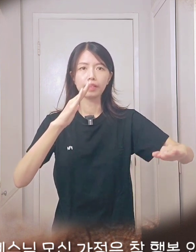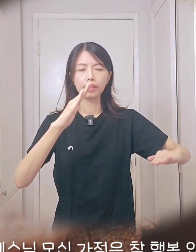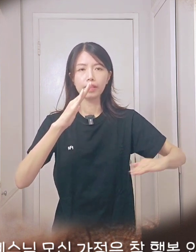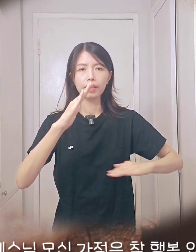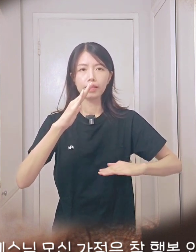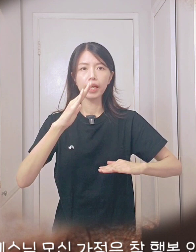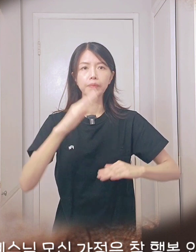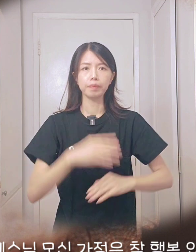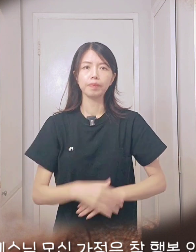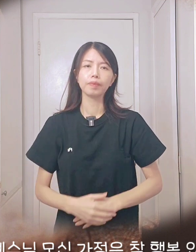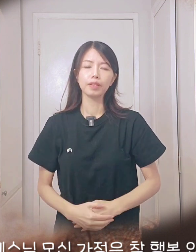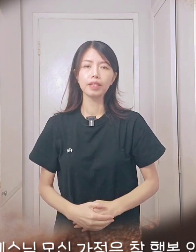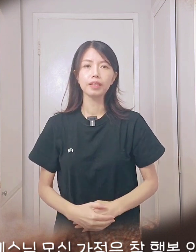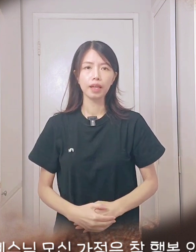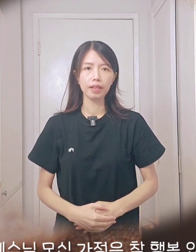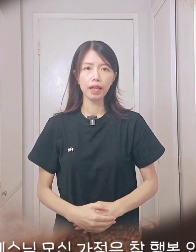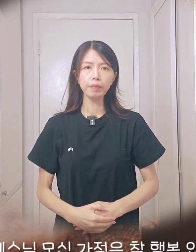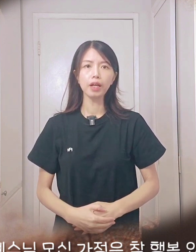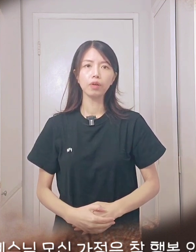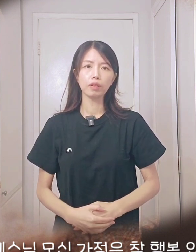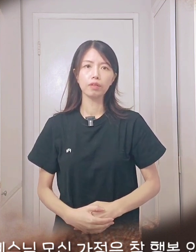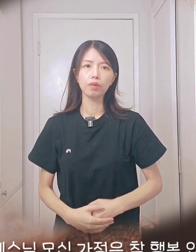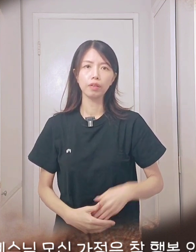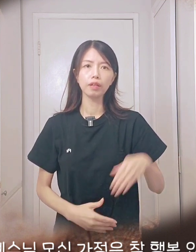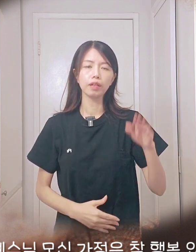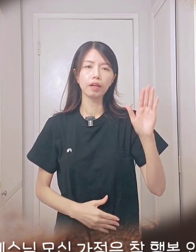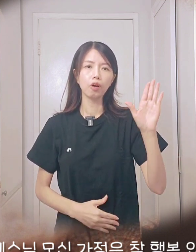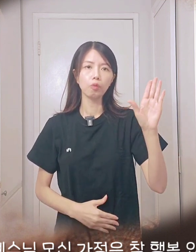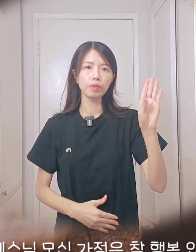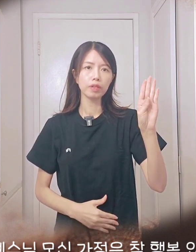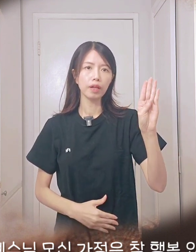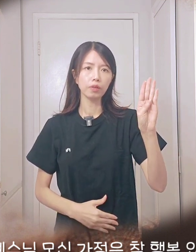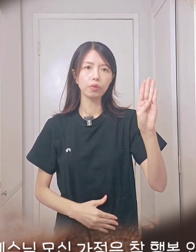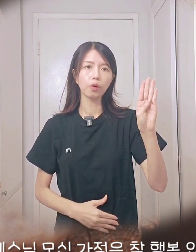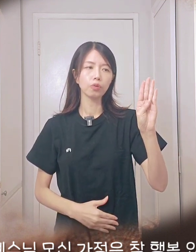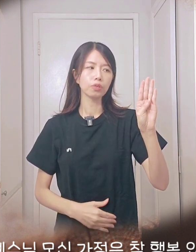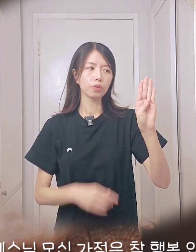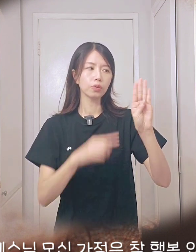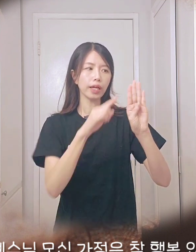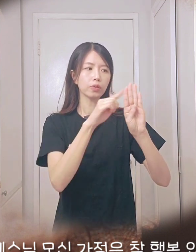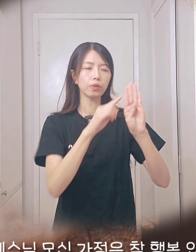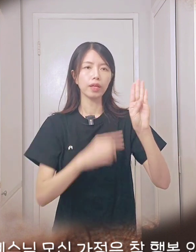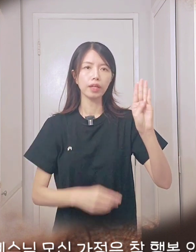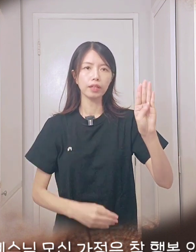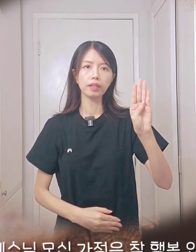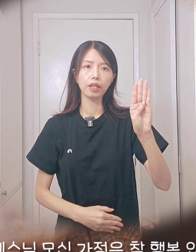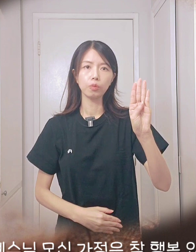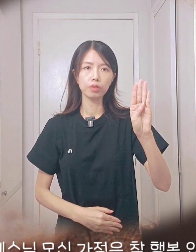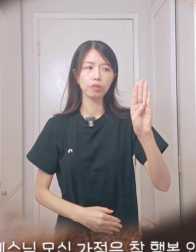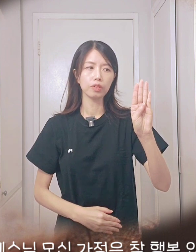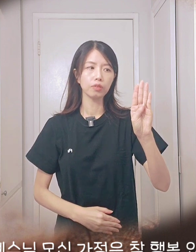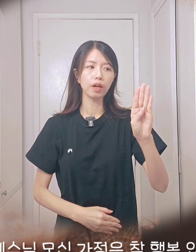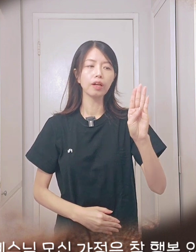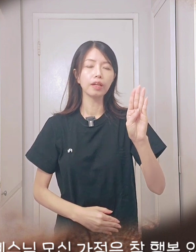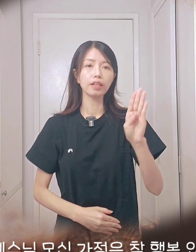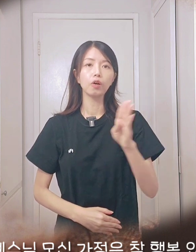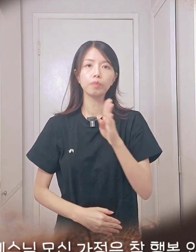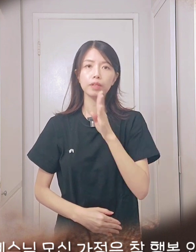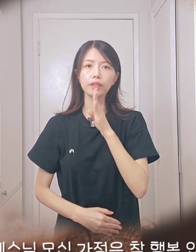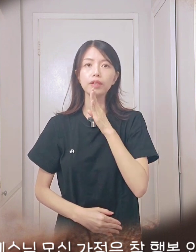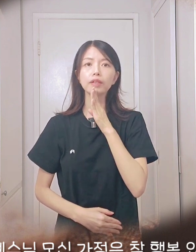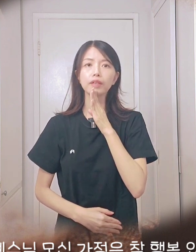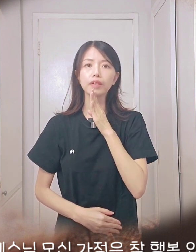가정은 참, 진짜 참이라고 하는 대수어는 엄지를 안으로 넣어주시고 다른 손 4개는 그대로 붙여주시고요.